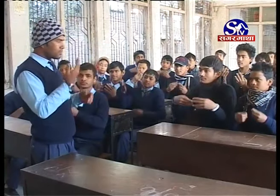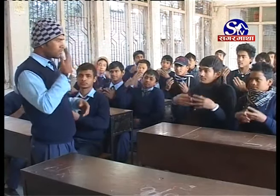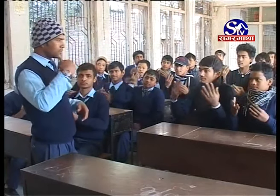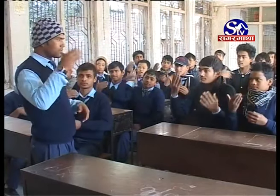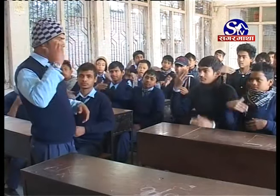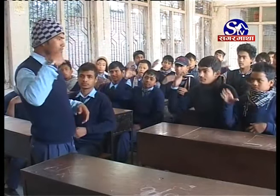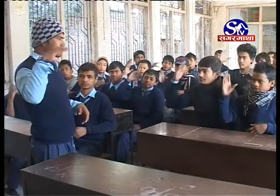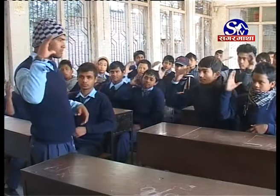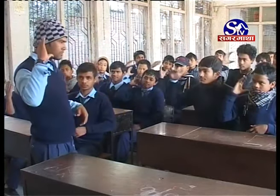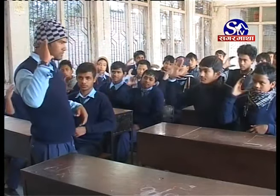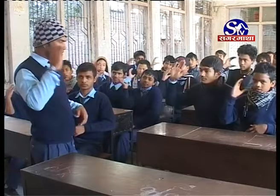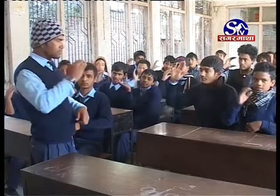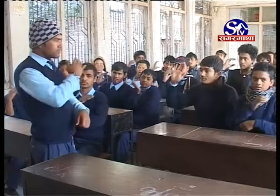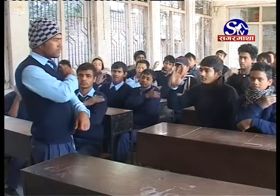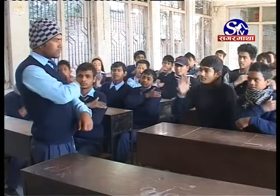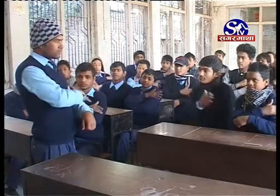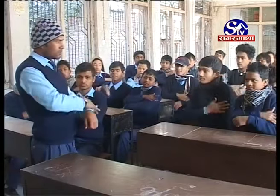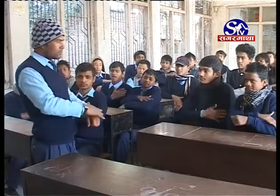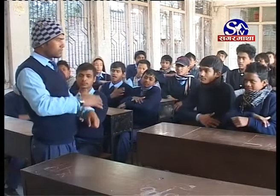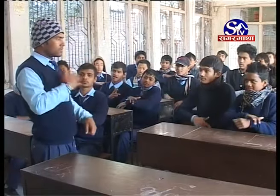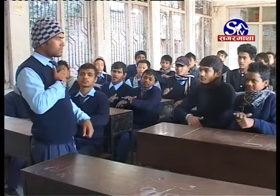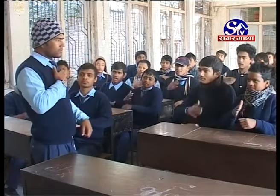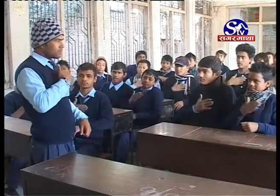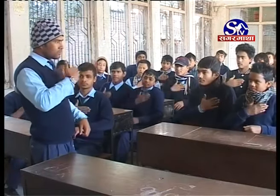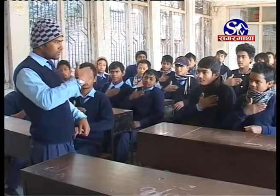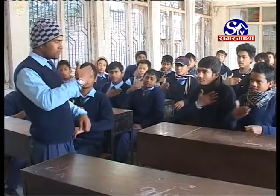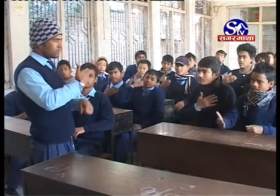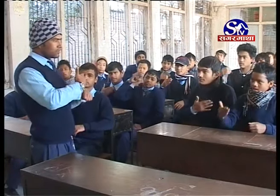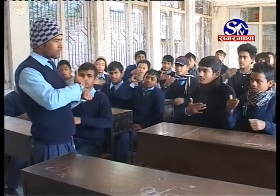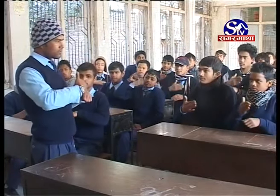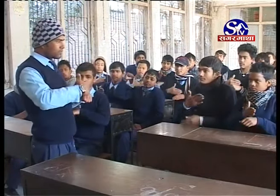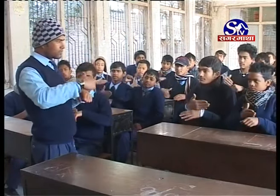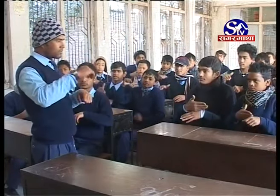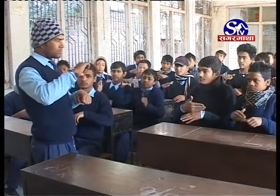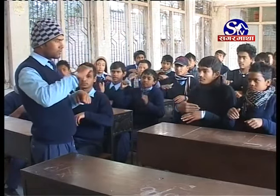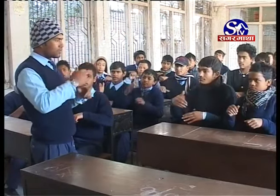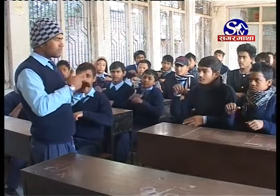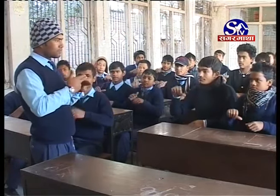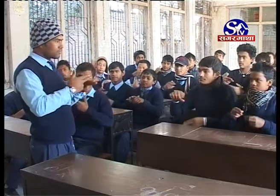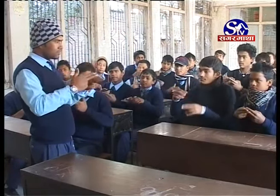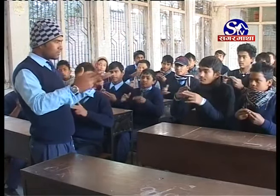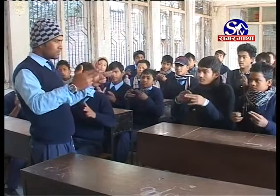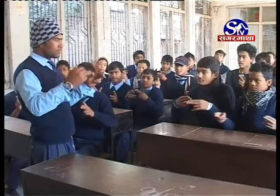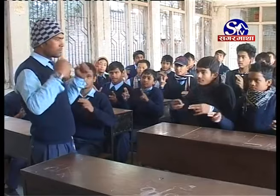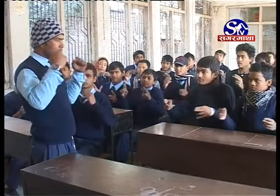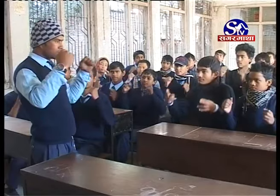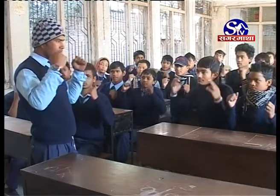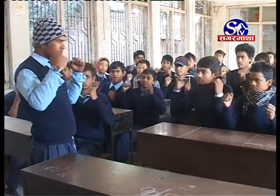कोटि सम्पदाको आँचल, वीरहरूको रगतले स्वतन्त्र र